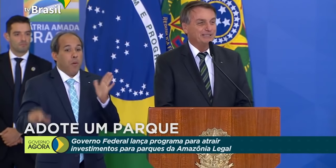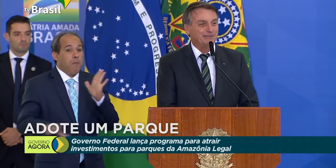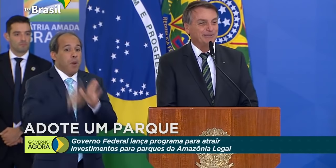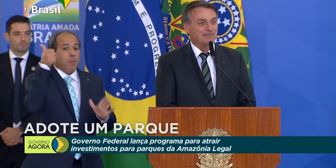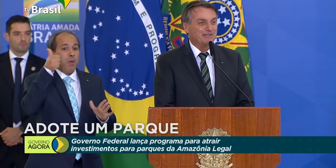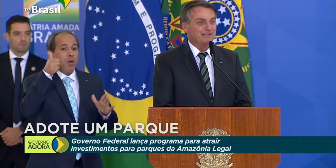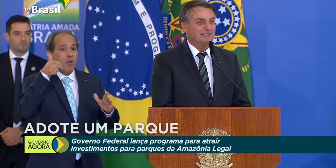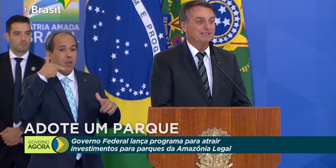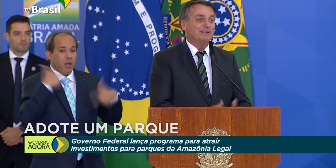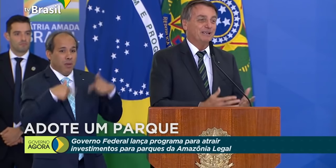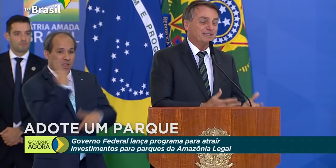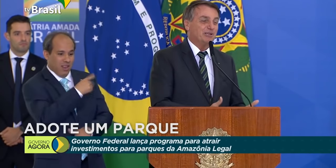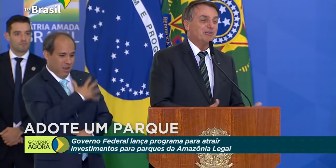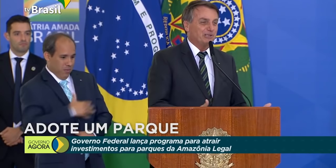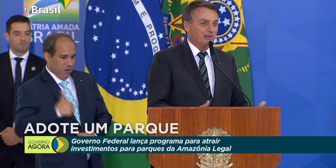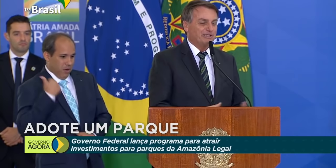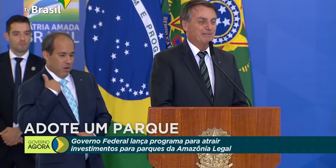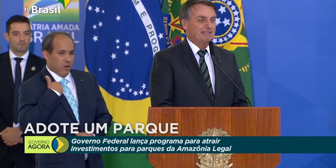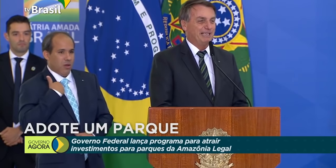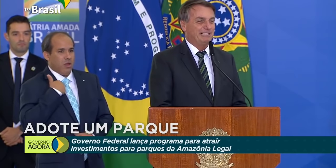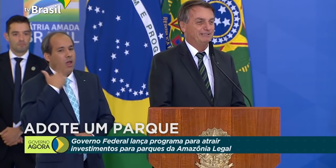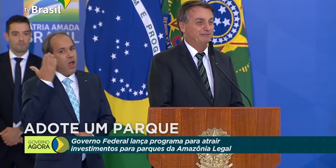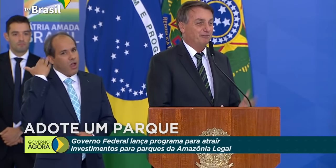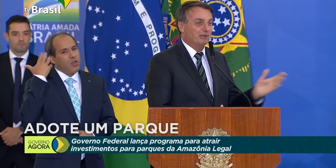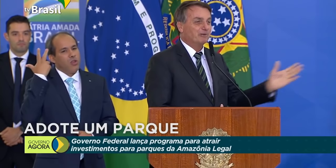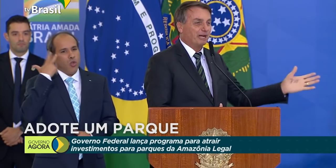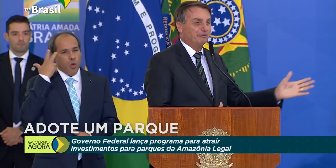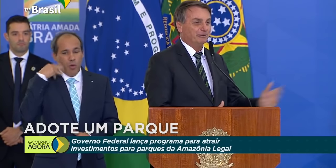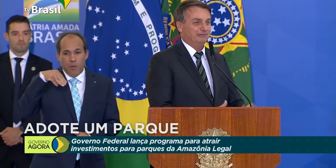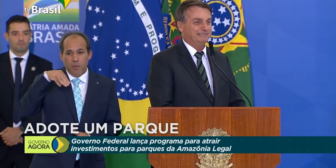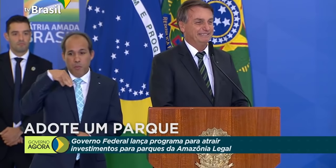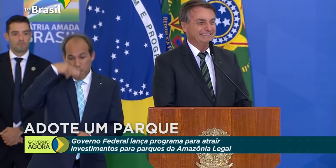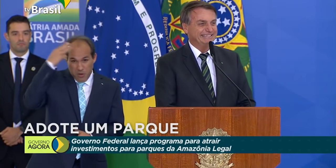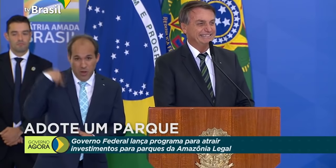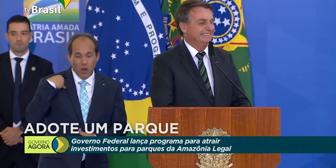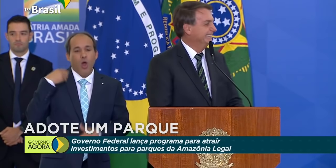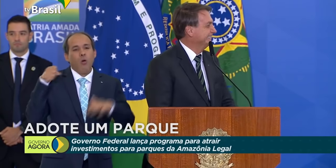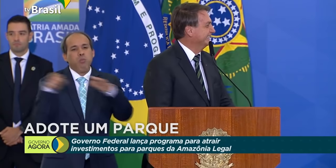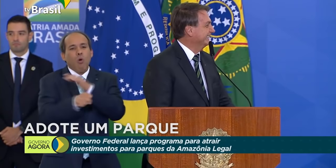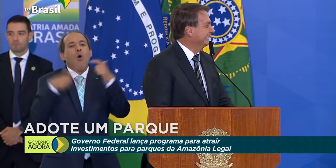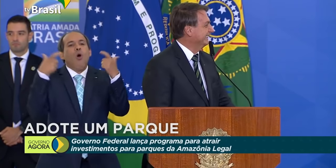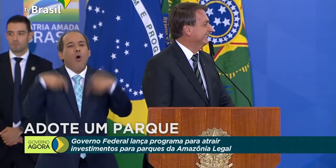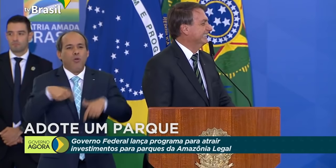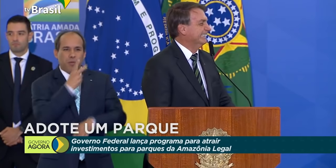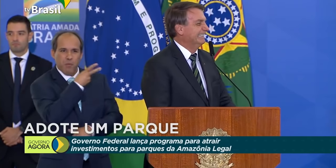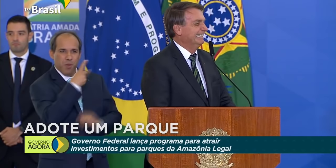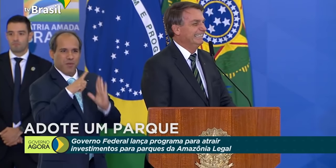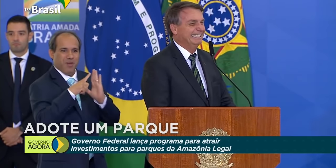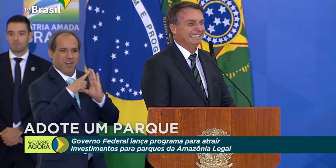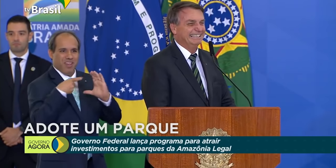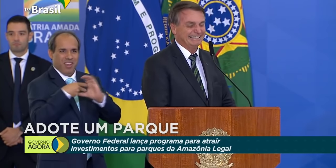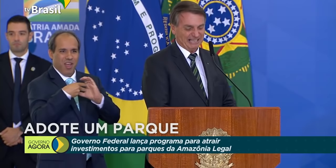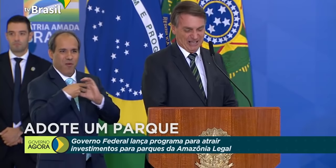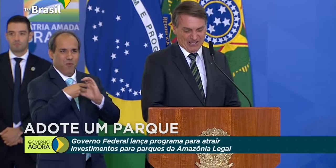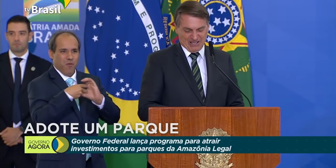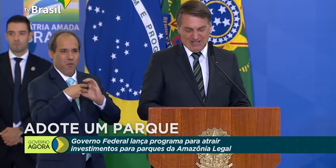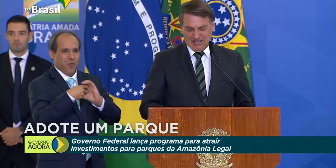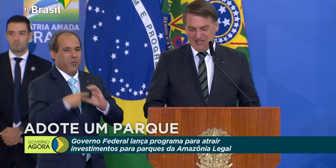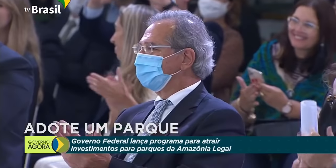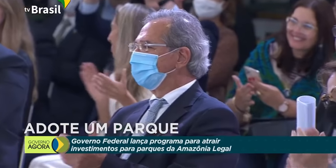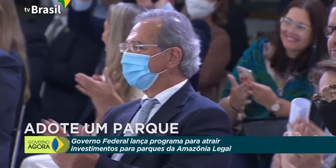primeiro emprego da primeira-dama então senhorita Micheli foi no Carrefour e